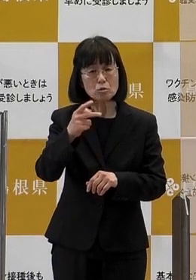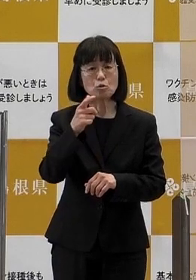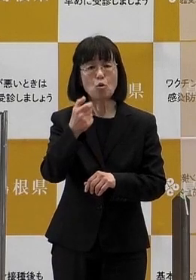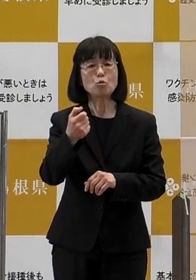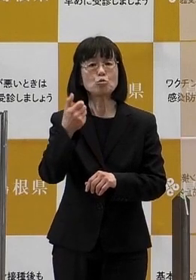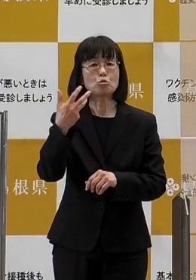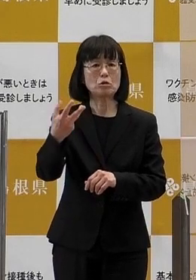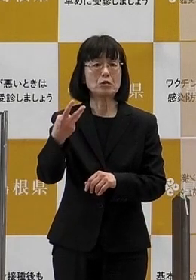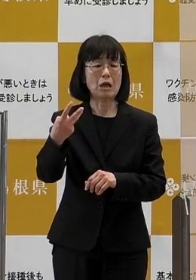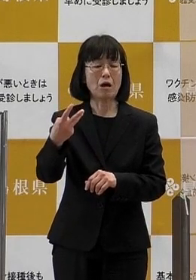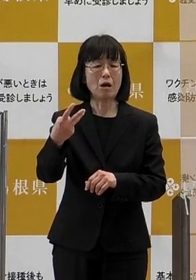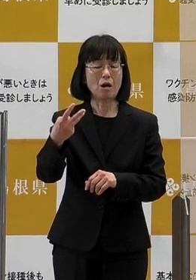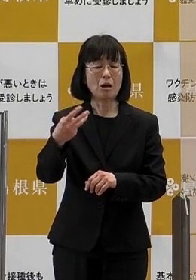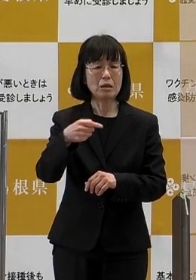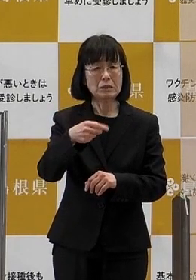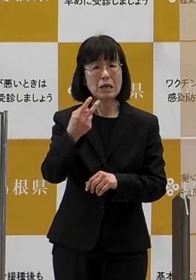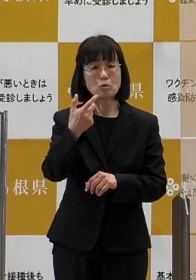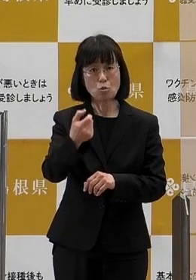263です。